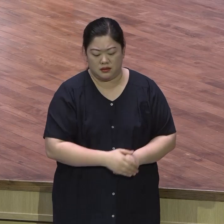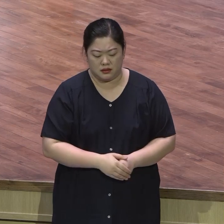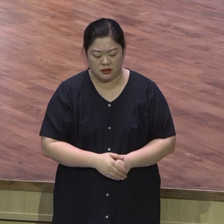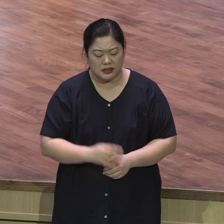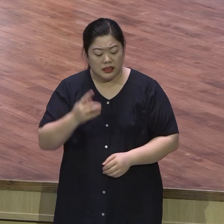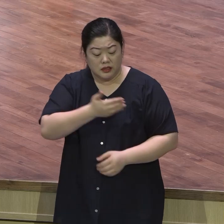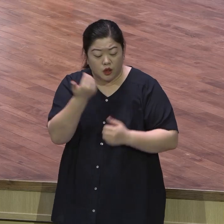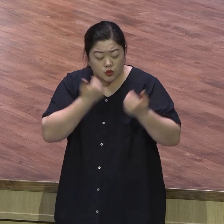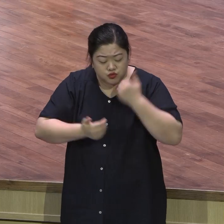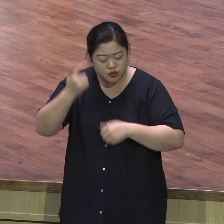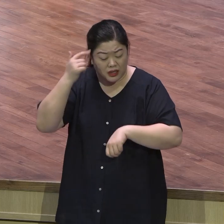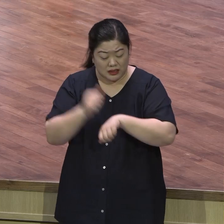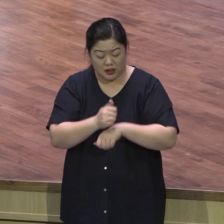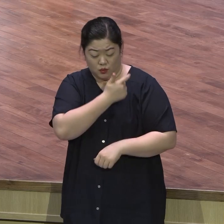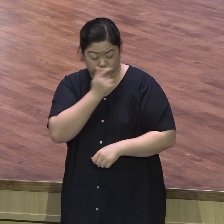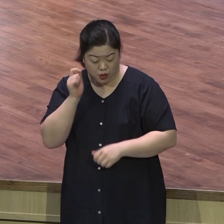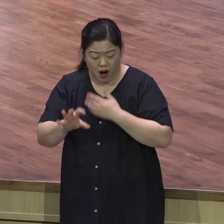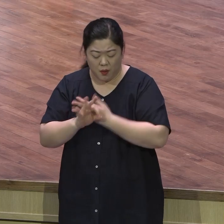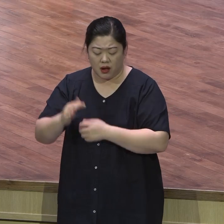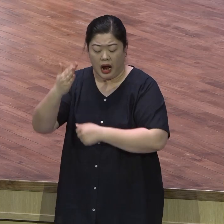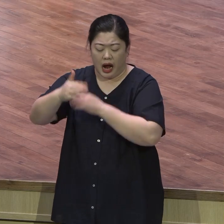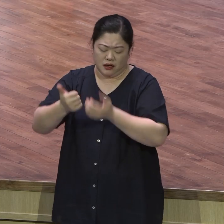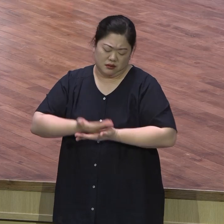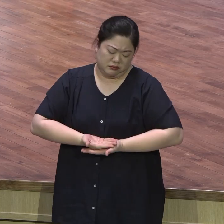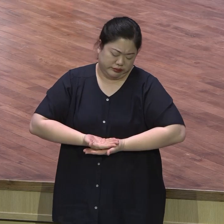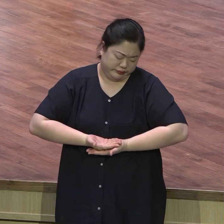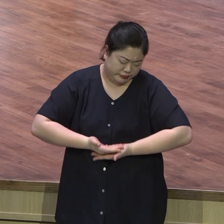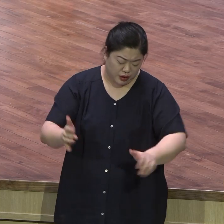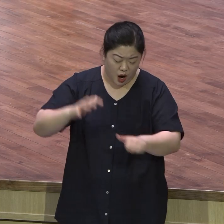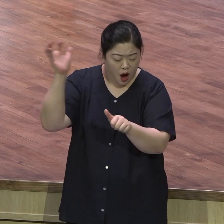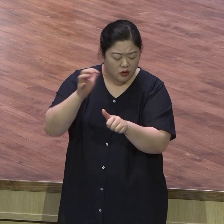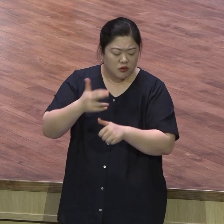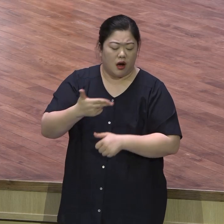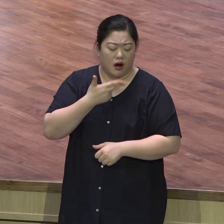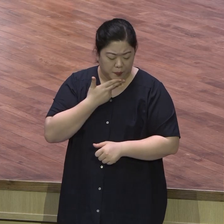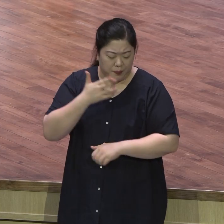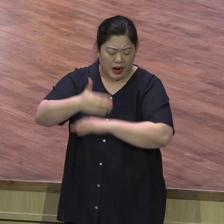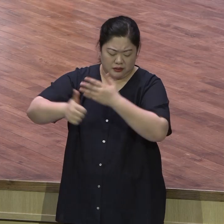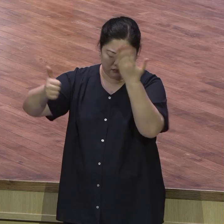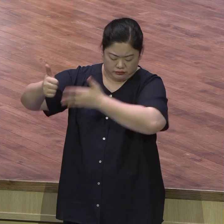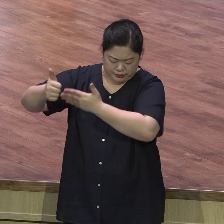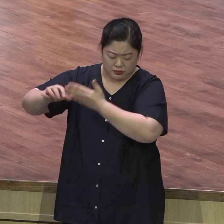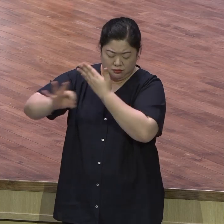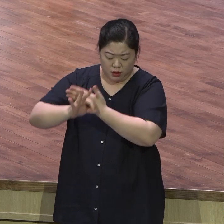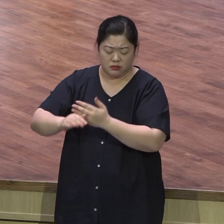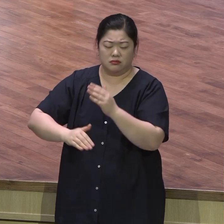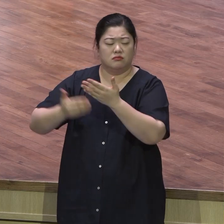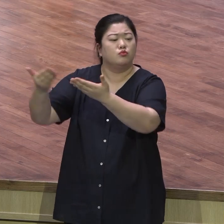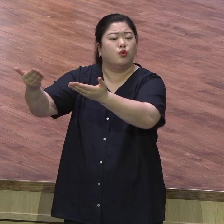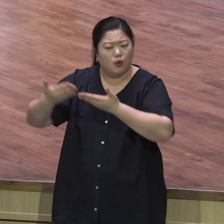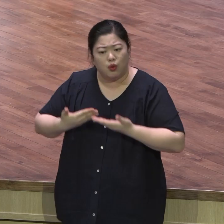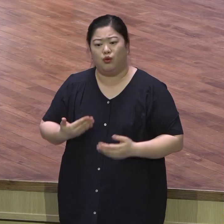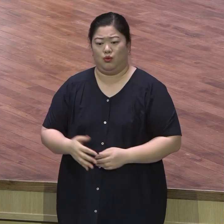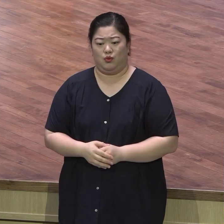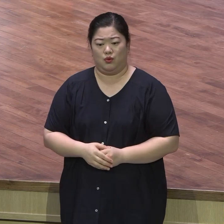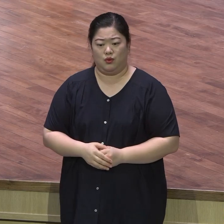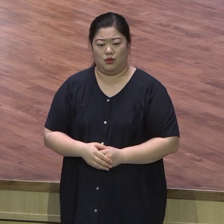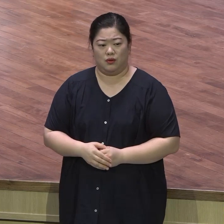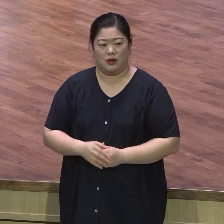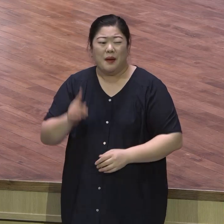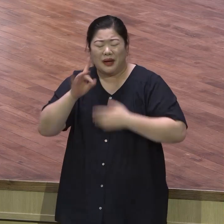모든 사람의 호의 주시고 꾸짖지 않으시는 하나님께 구하라 그리하면 주시리라 주신다 했어요 지혜가